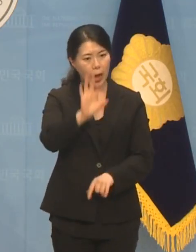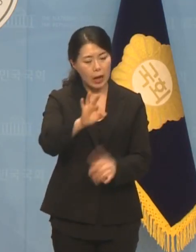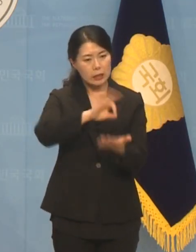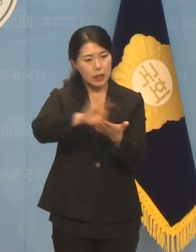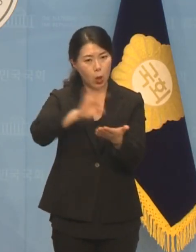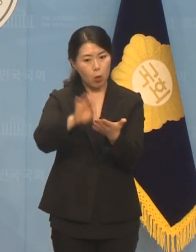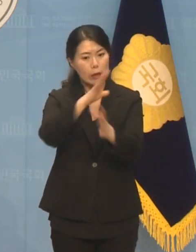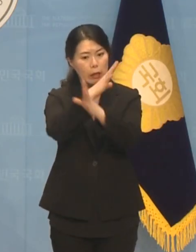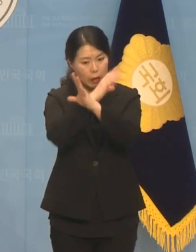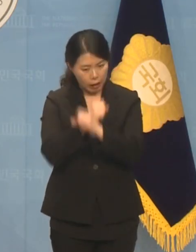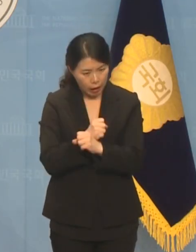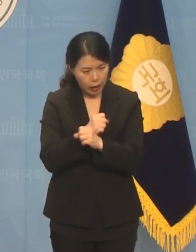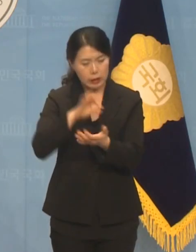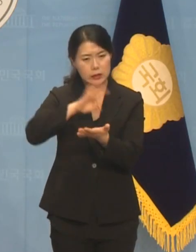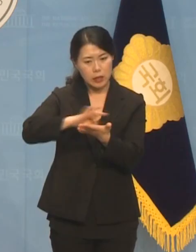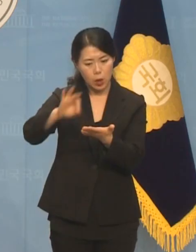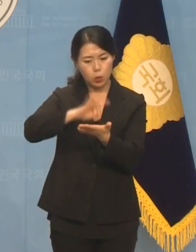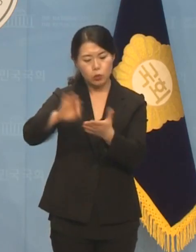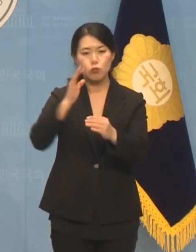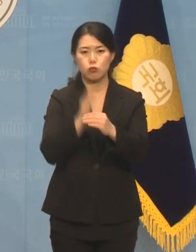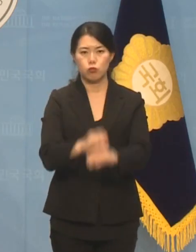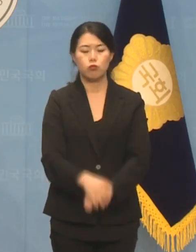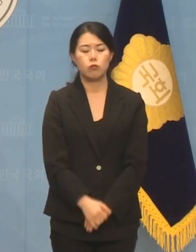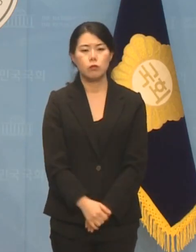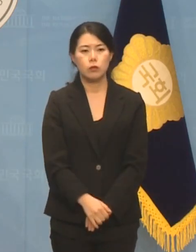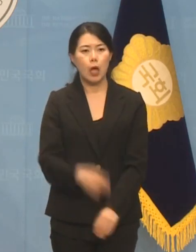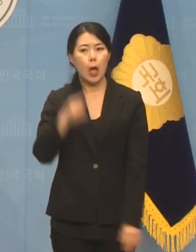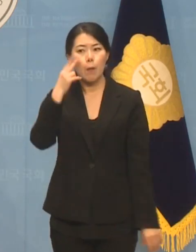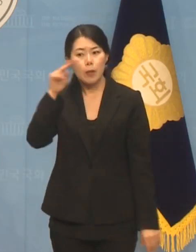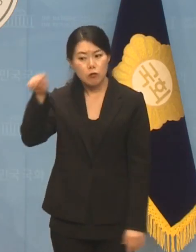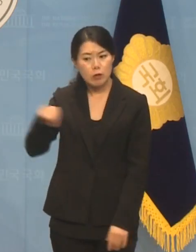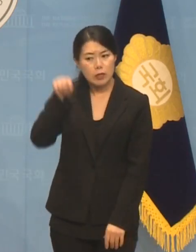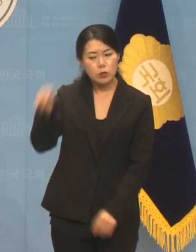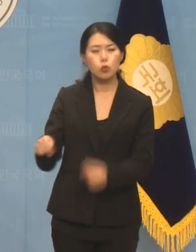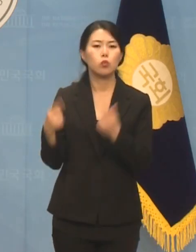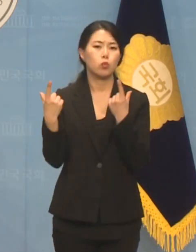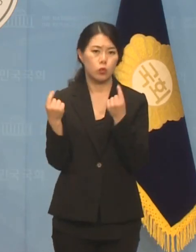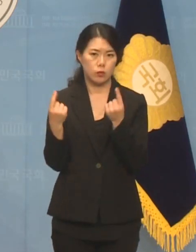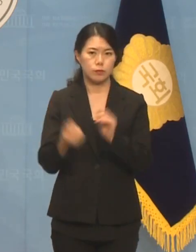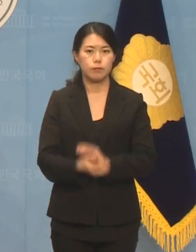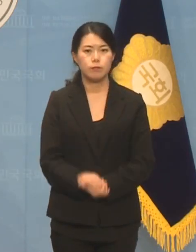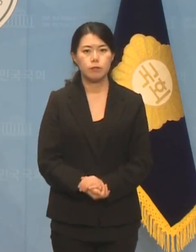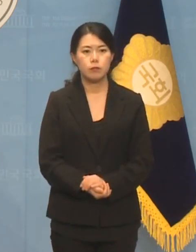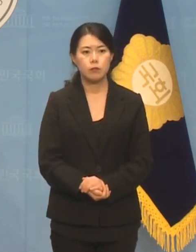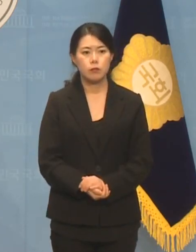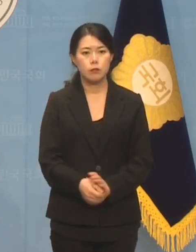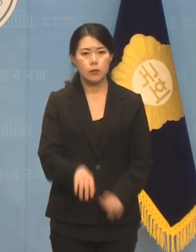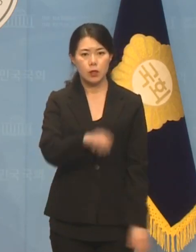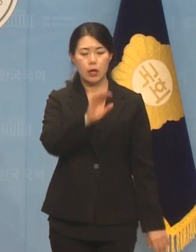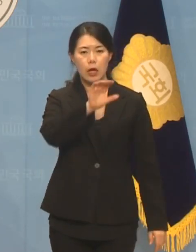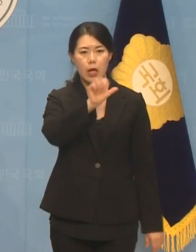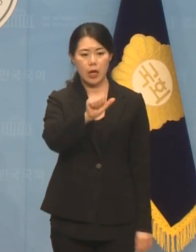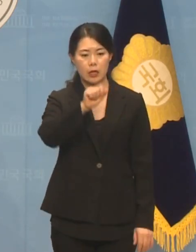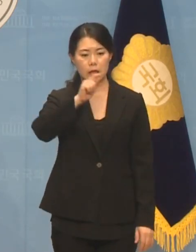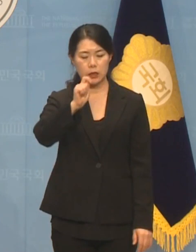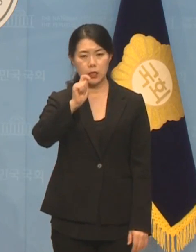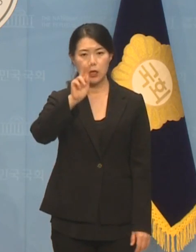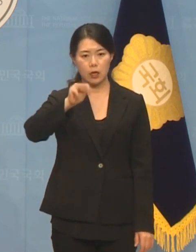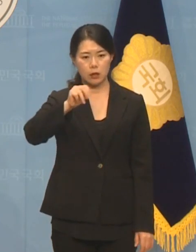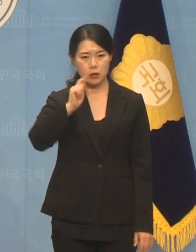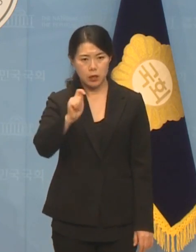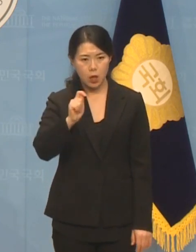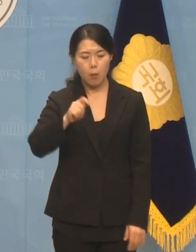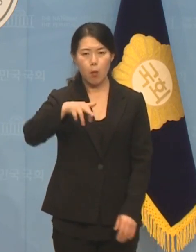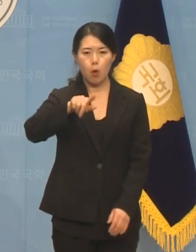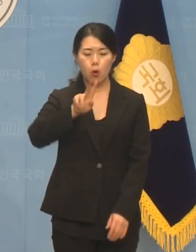계약을 체결하고 이용을 하고 있습니다. 미국 내에서도 마찬가지입니다. AT&T, 버라이즌,